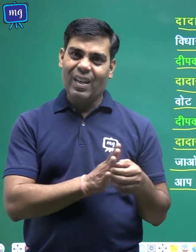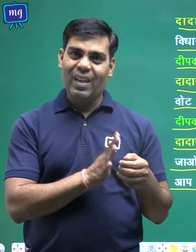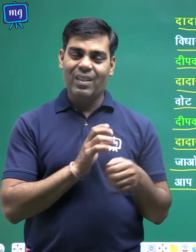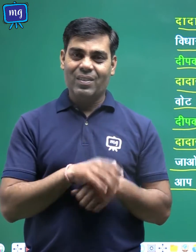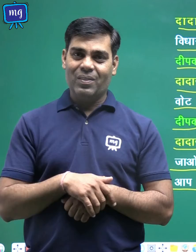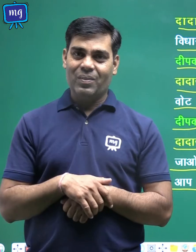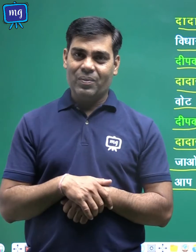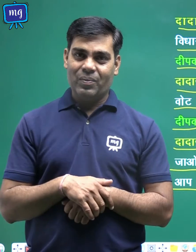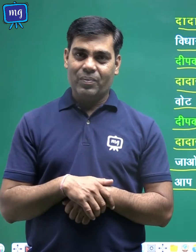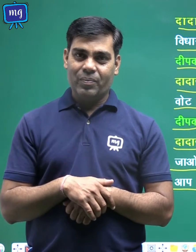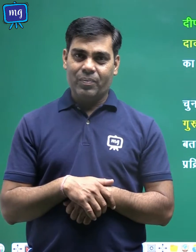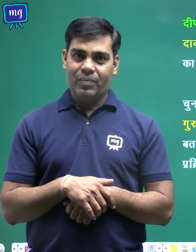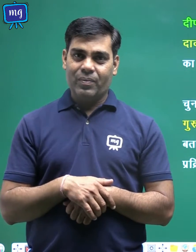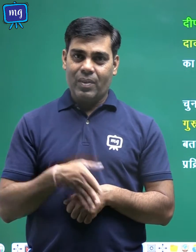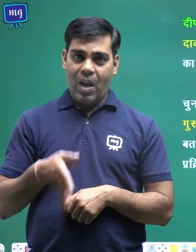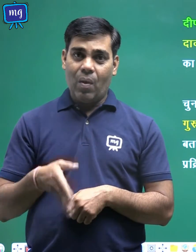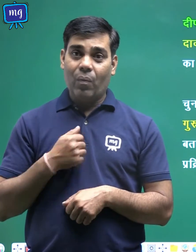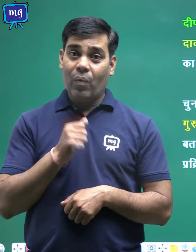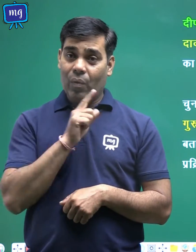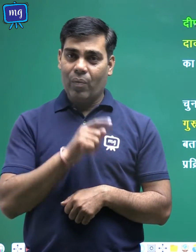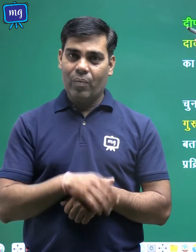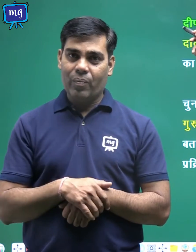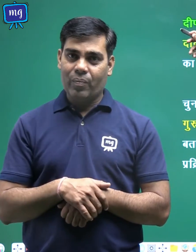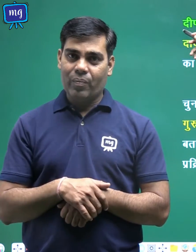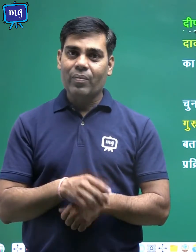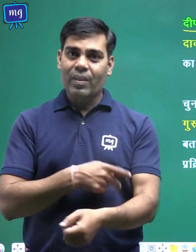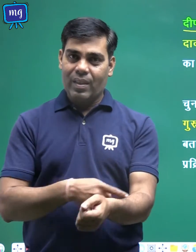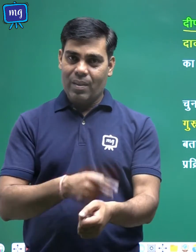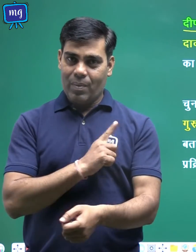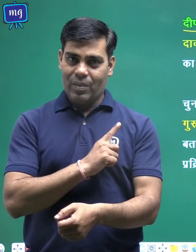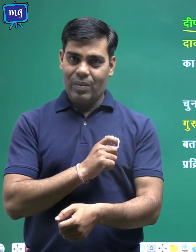गया। अब वो दीपक जो है